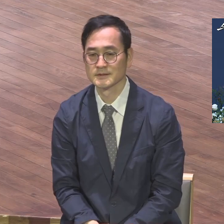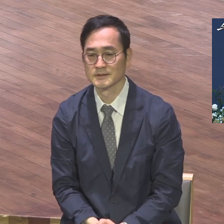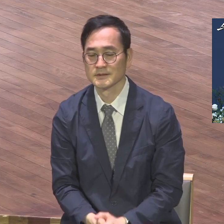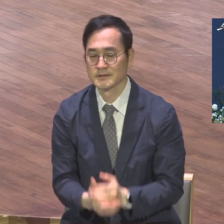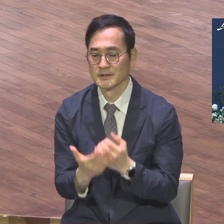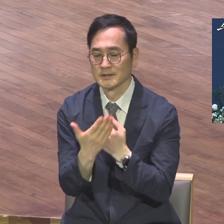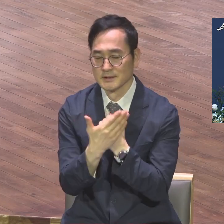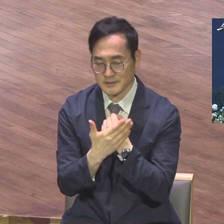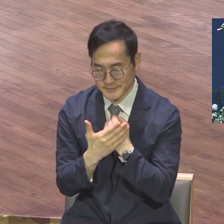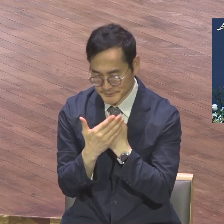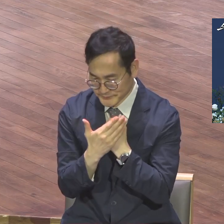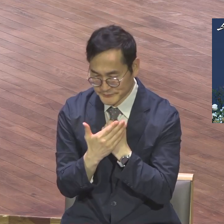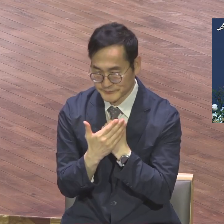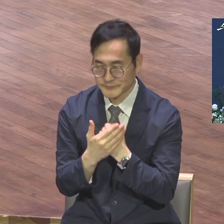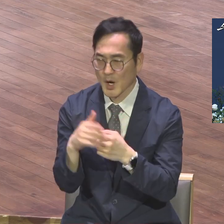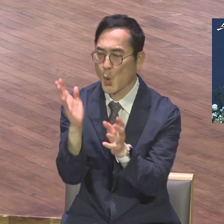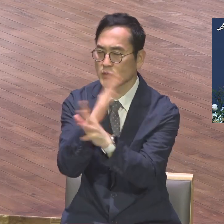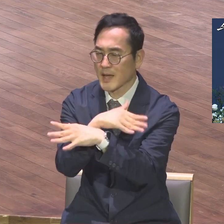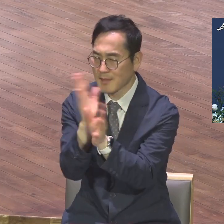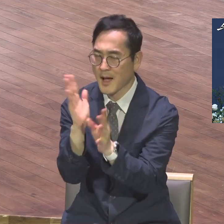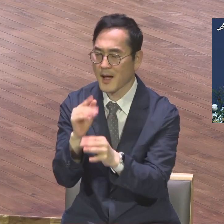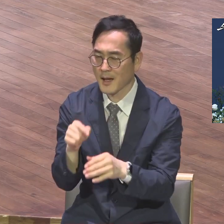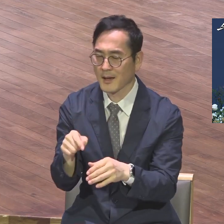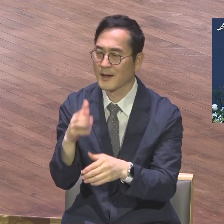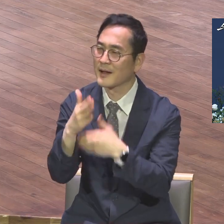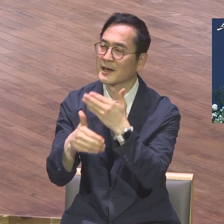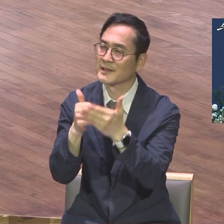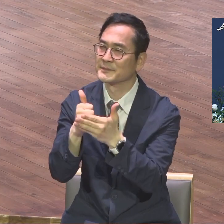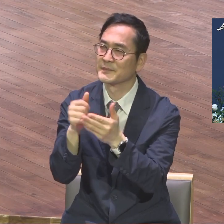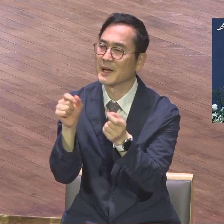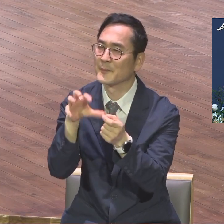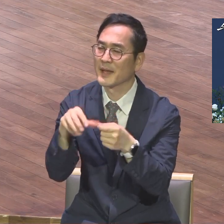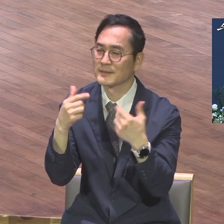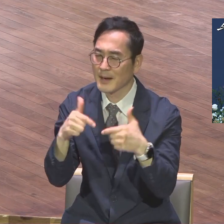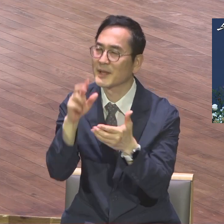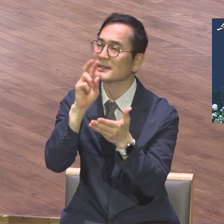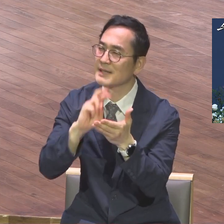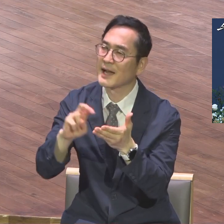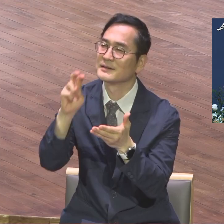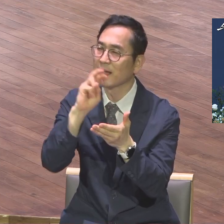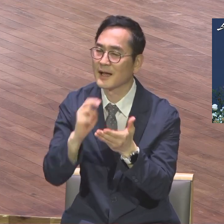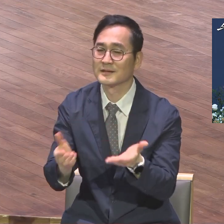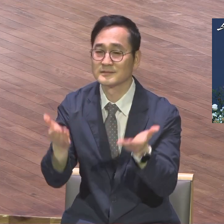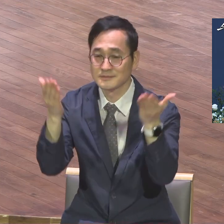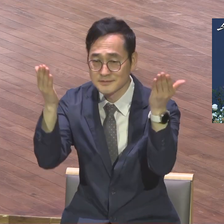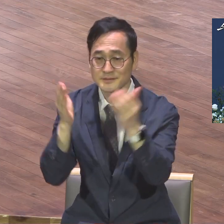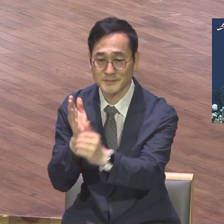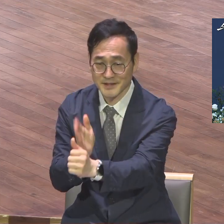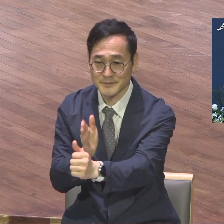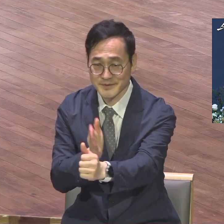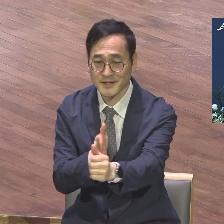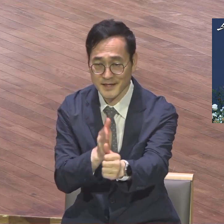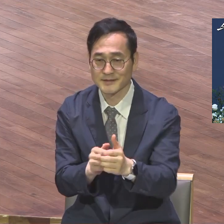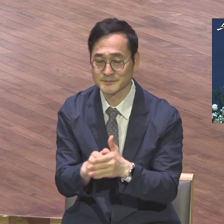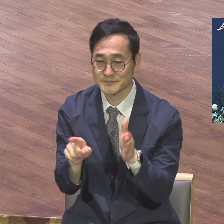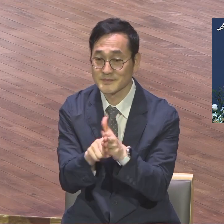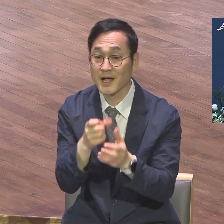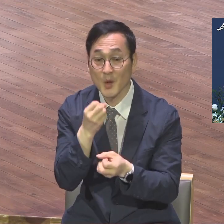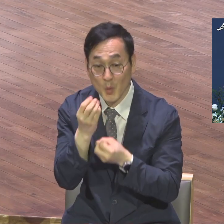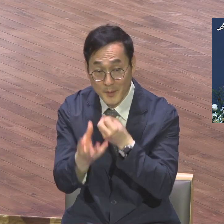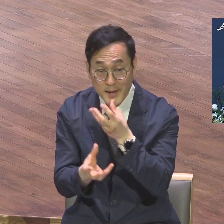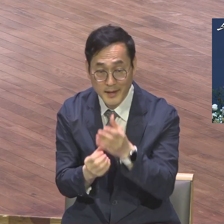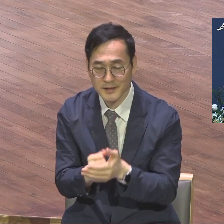찬양했습니다. 호산나. 하나님 앞에 날마다 하나님을 찬양하는 삶이 되기 바랍니다. 신앙